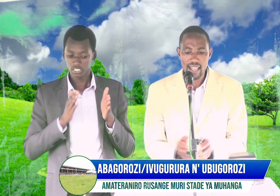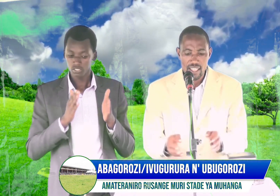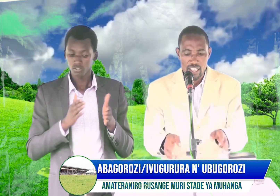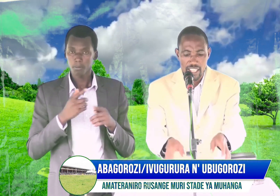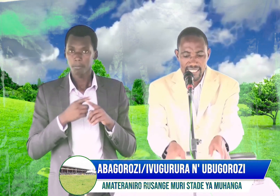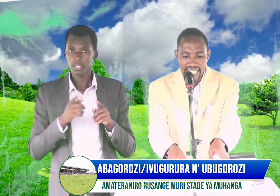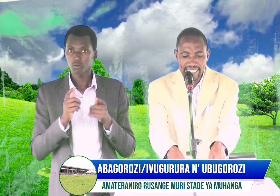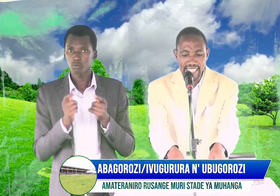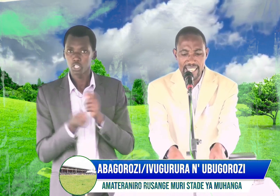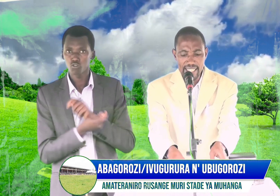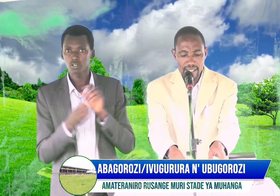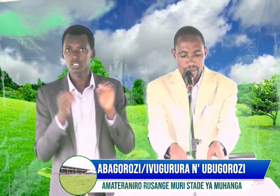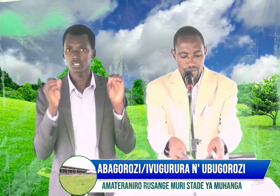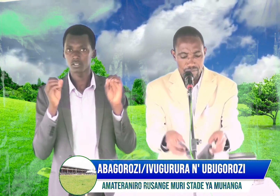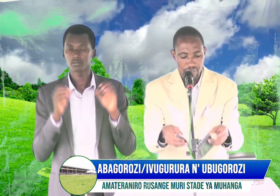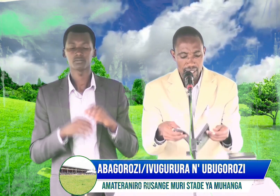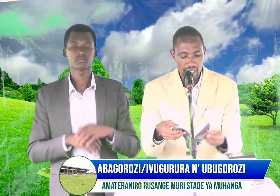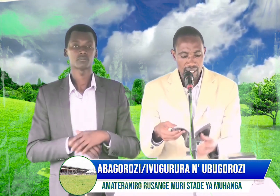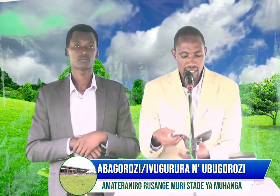cya